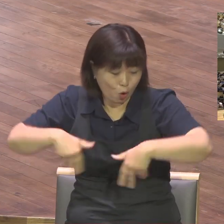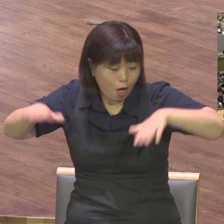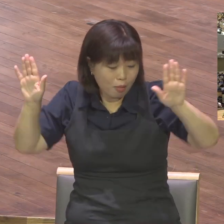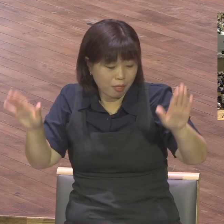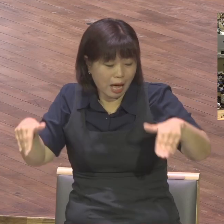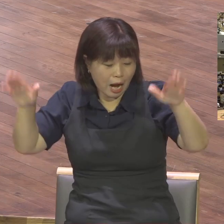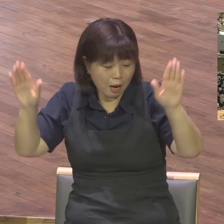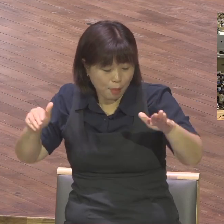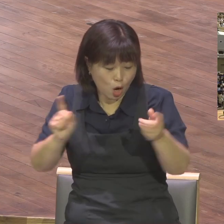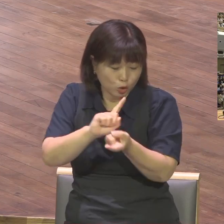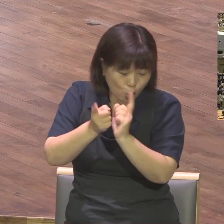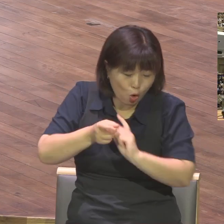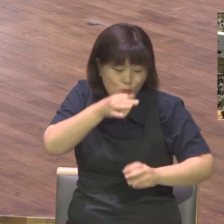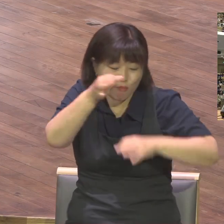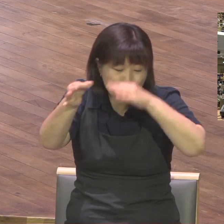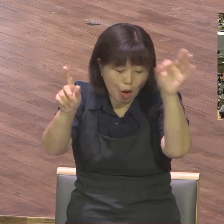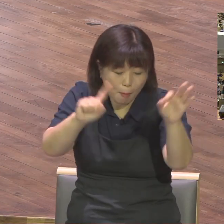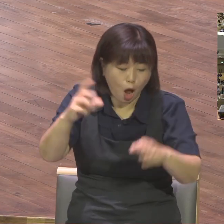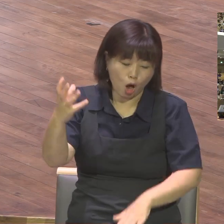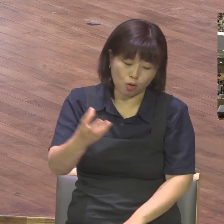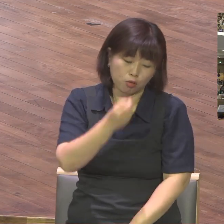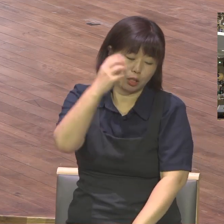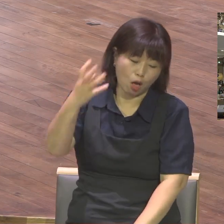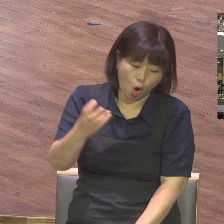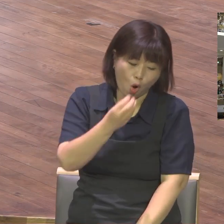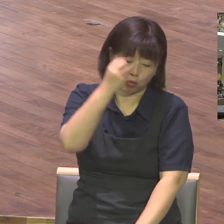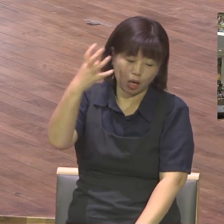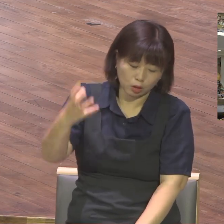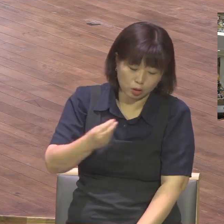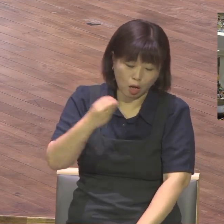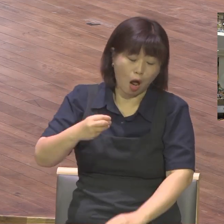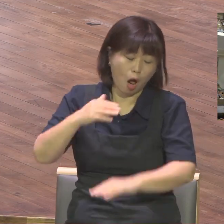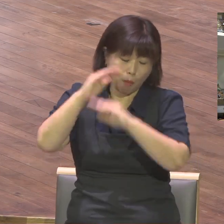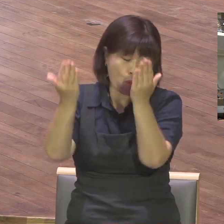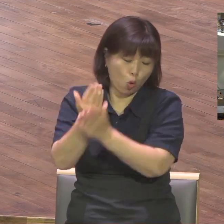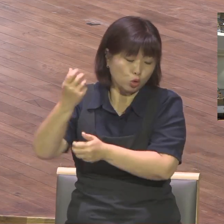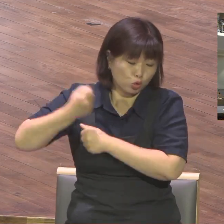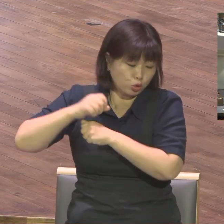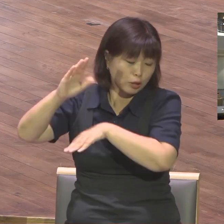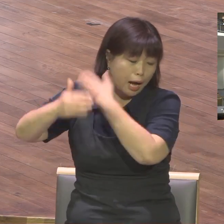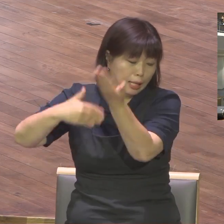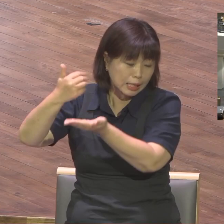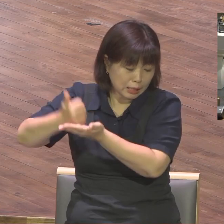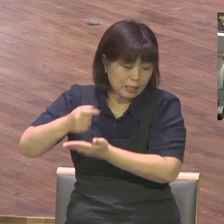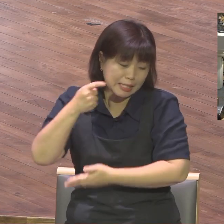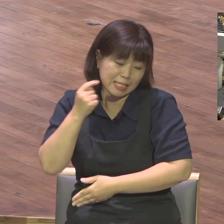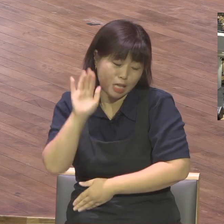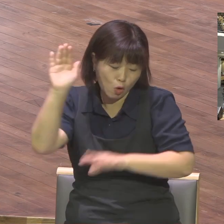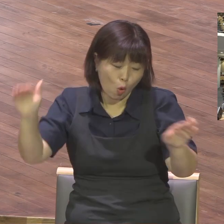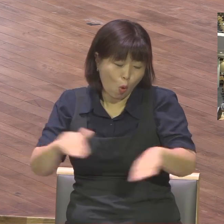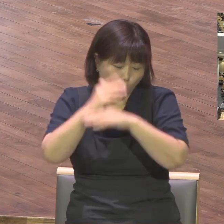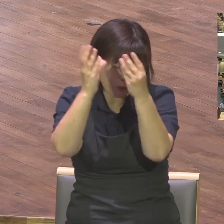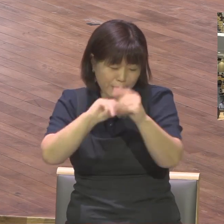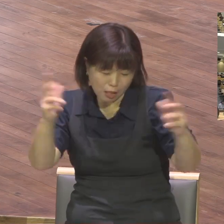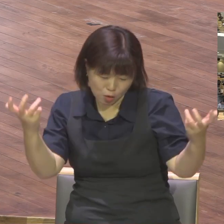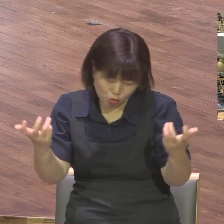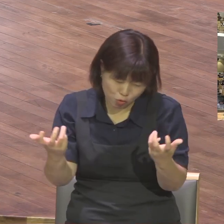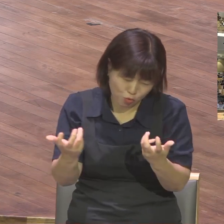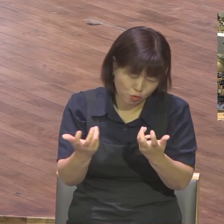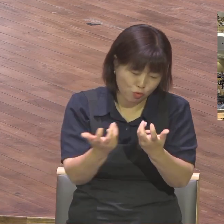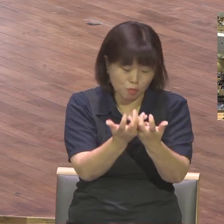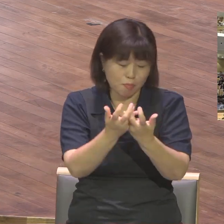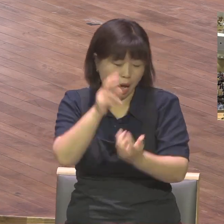서로 불러 이르되 거룩하다 거룩하다 거룩하다 만군의 여호와여 그의 영광이 온 땅에 충만하다